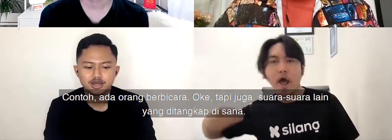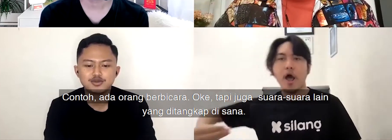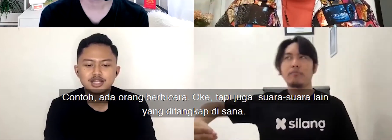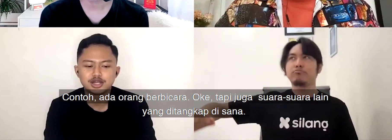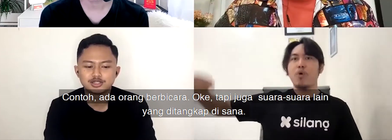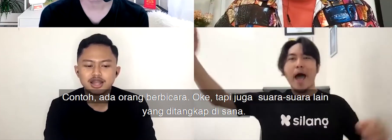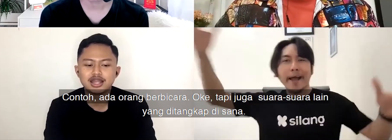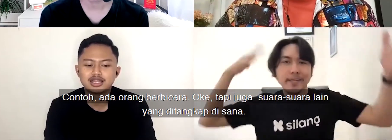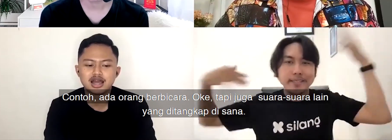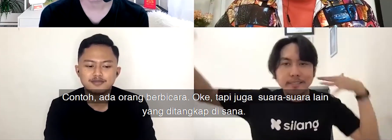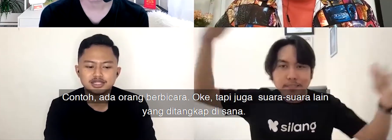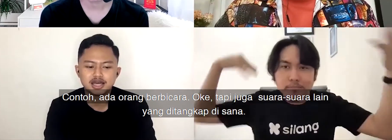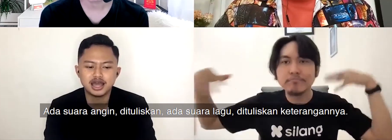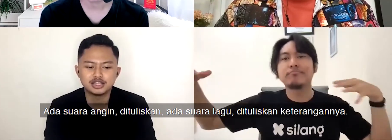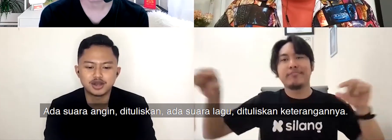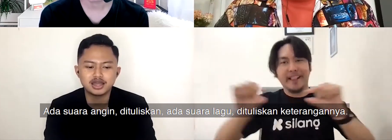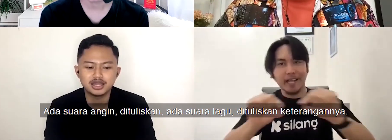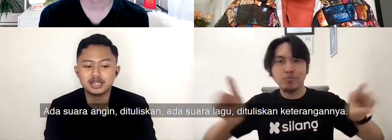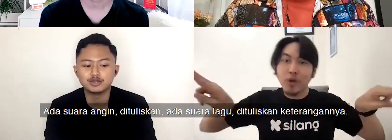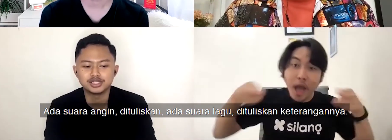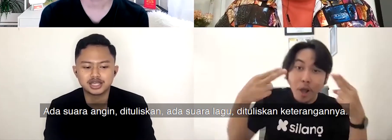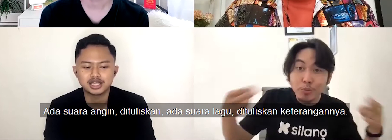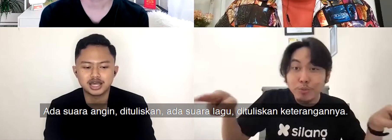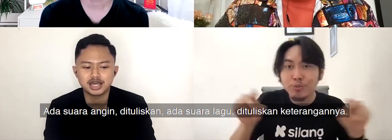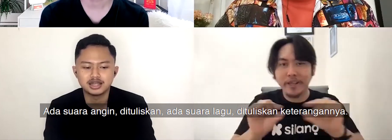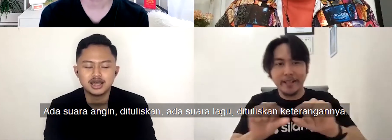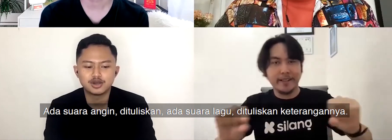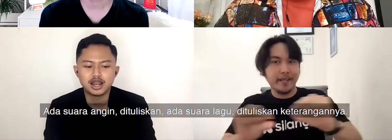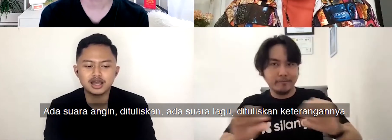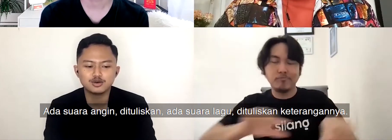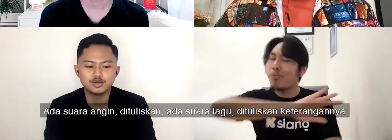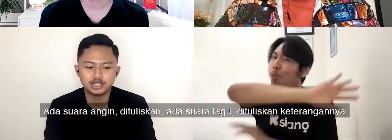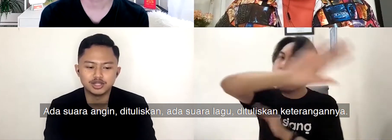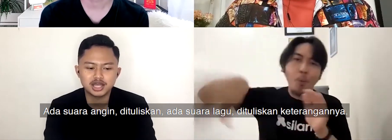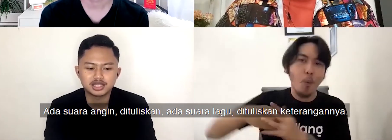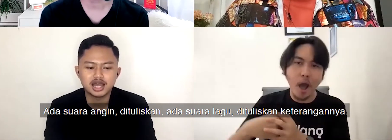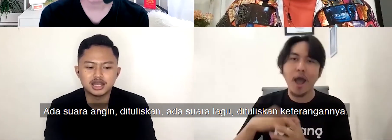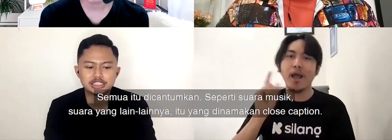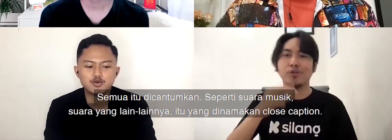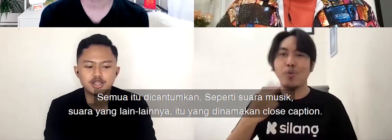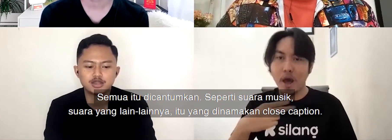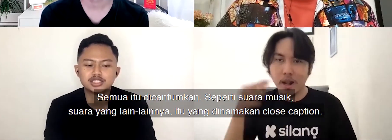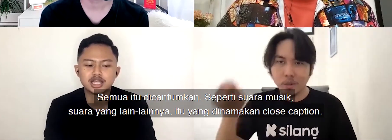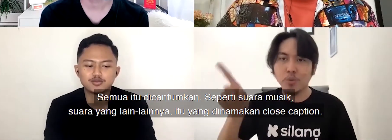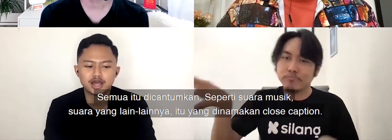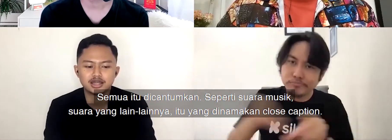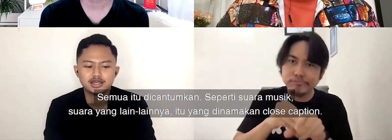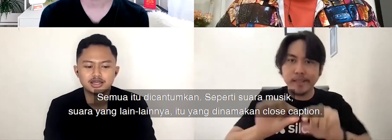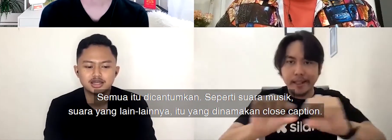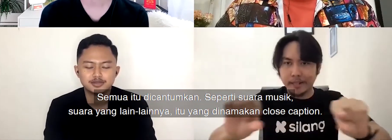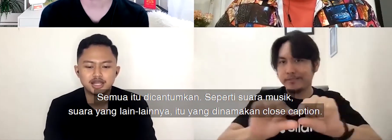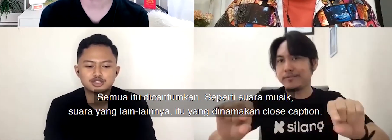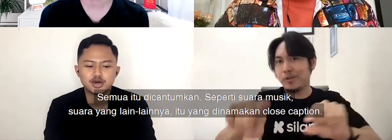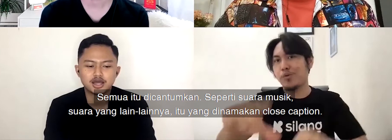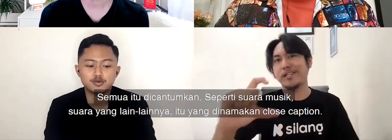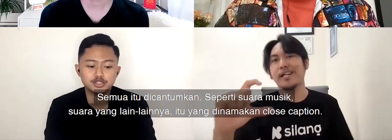Oke tapi juga ada suara-suara lain yang ditangkap di sana ada suara angin dituliskan ada suara lagu dituliskan ke tangan semuanya itu dicantumkan